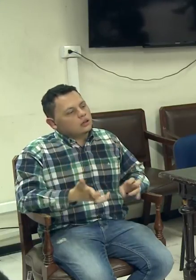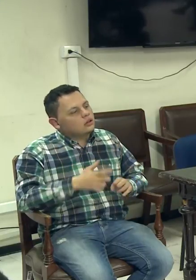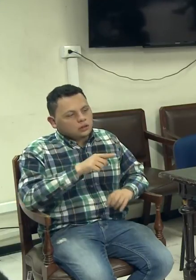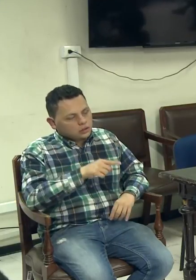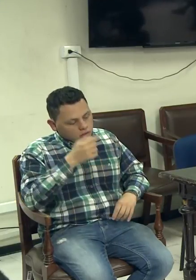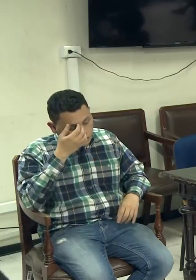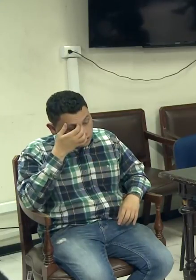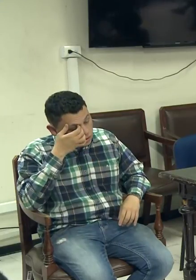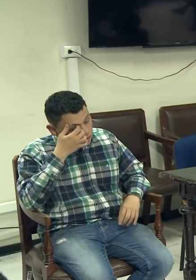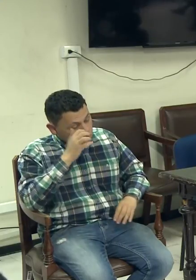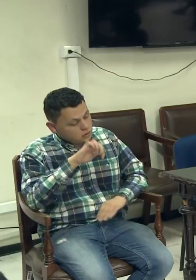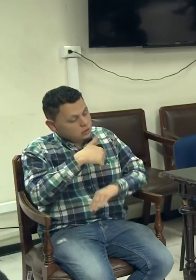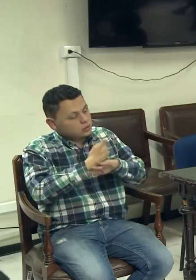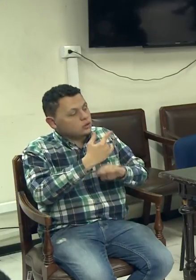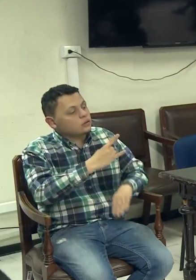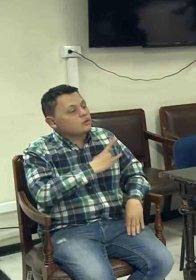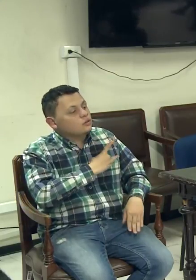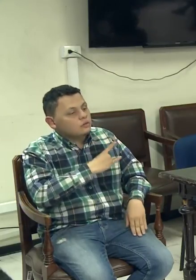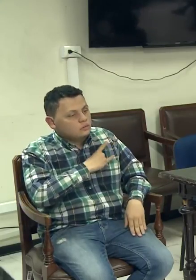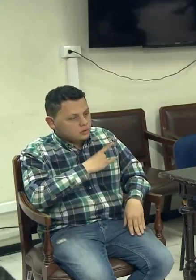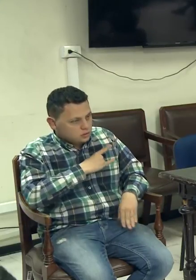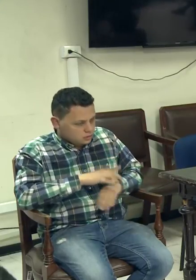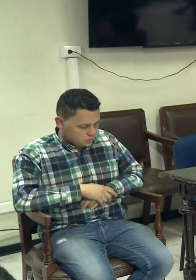el rector de la universidad.